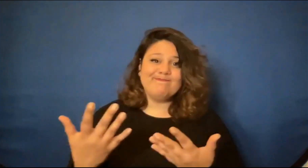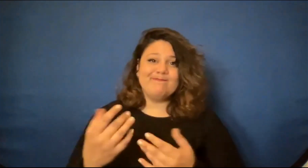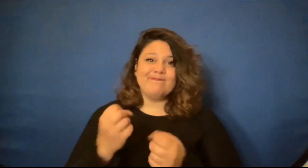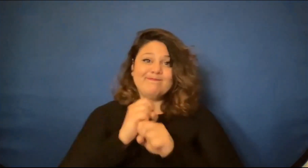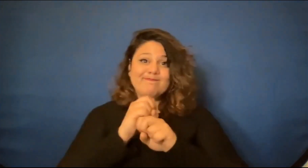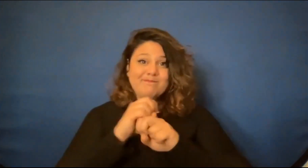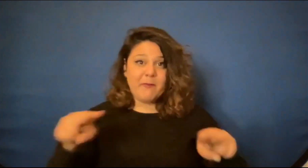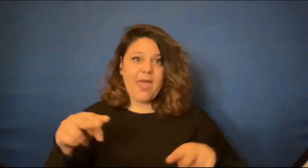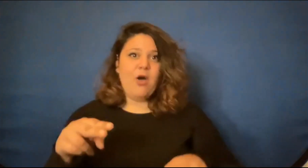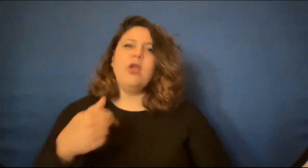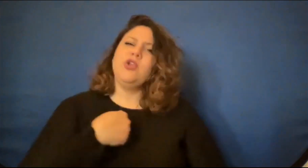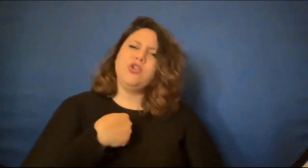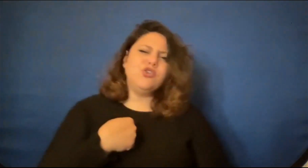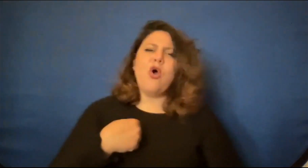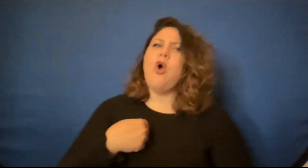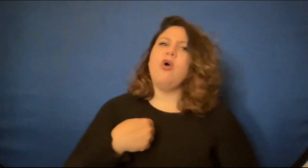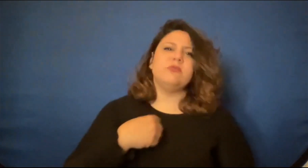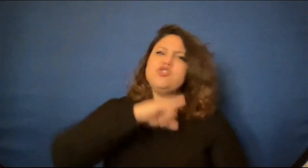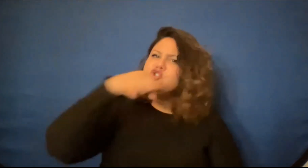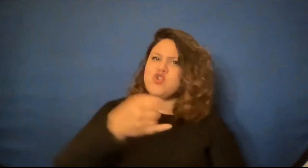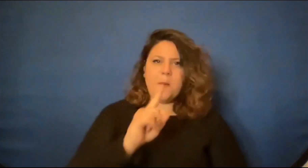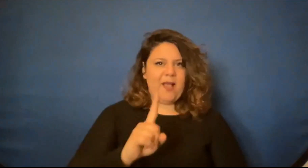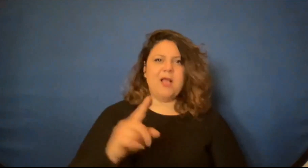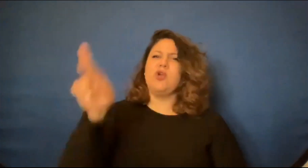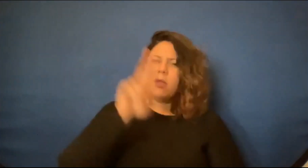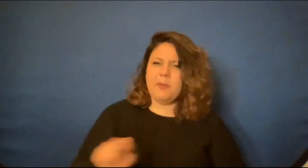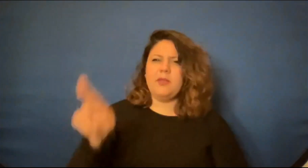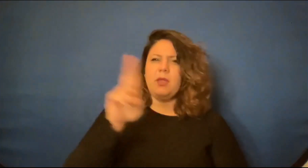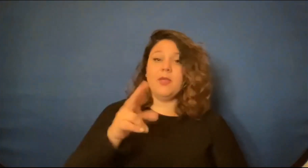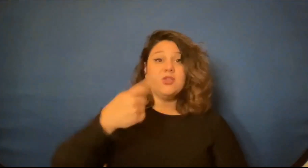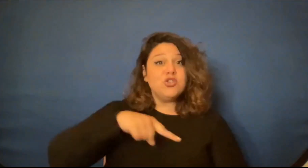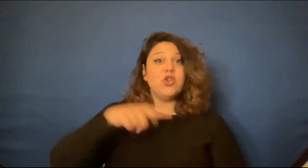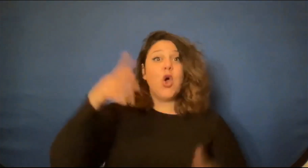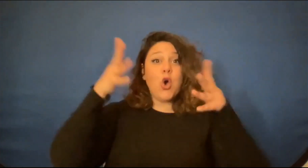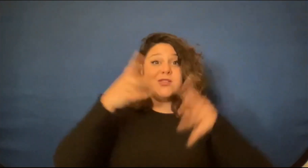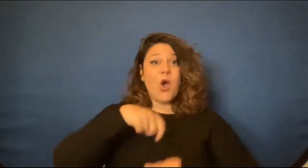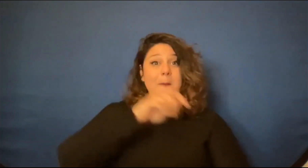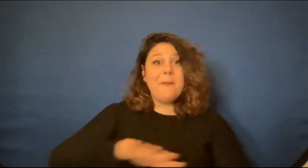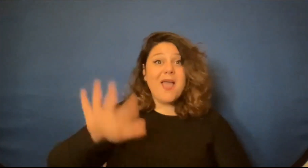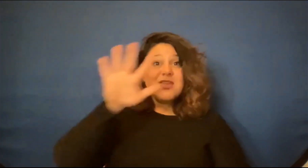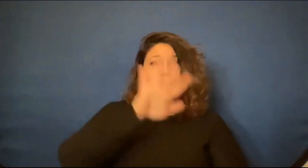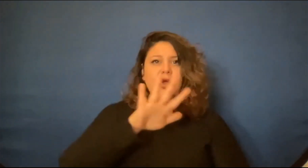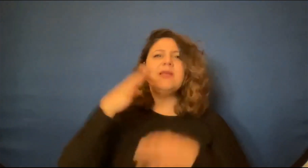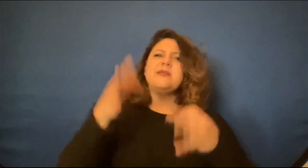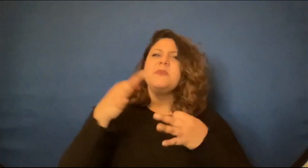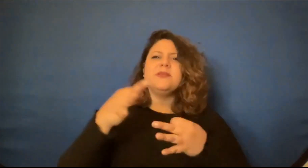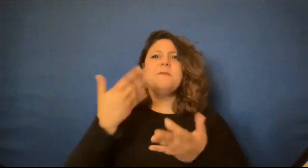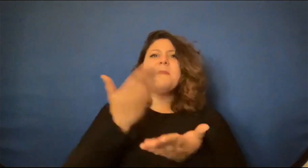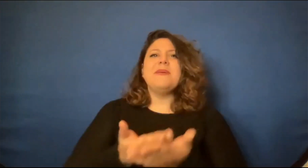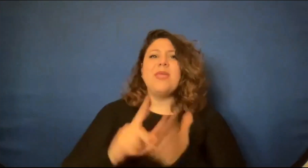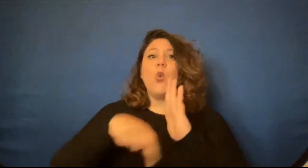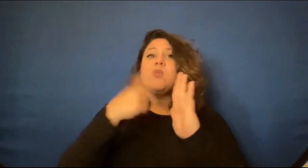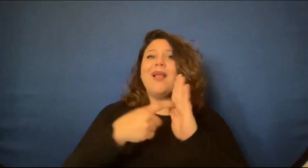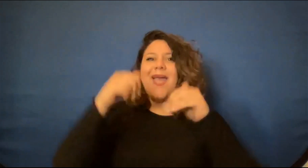yo personalmente no me canso de repetirlo y siempre estamos pidiendo desde el Consejo Español una ley de atención